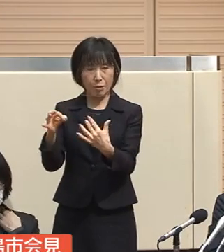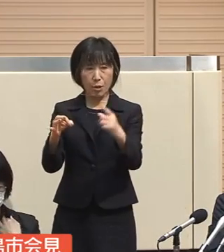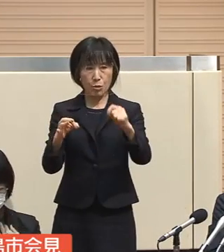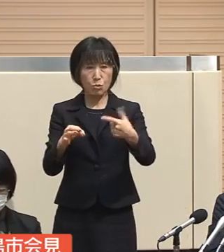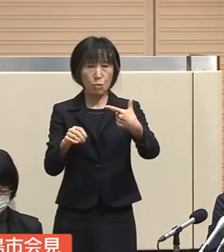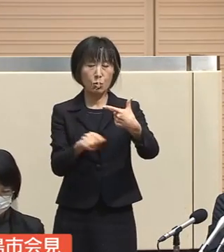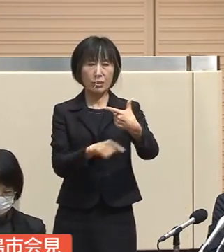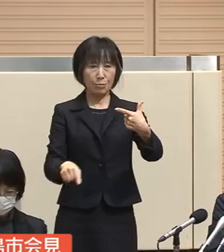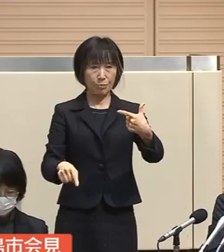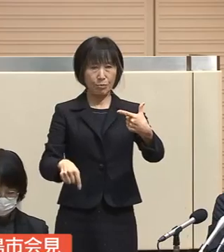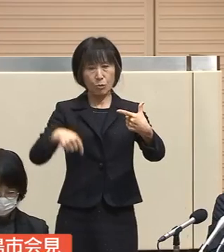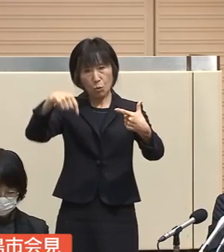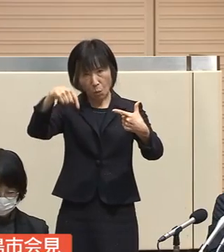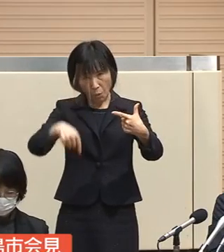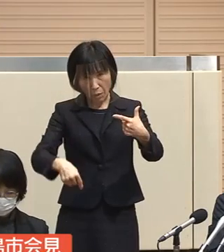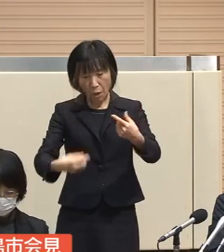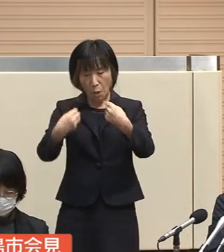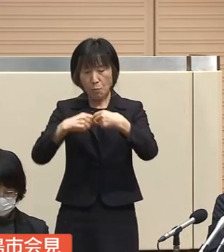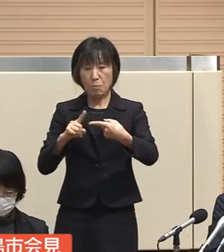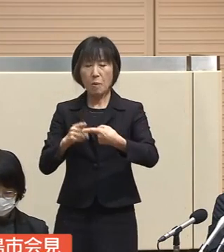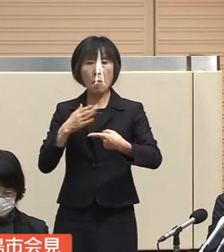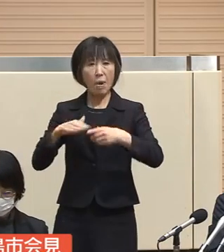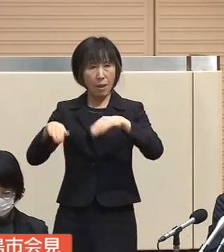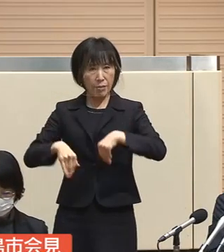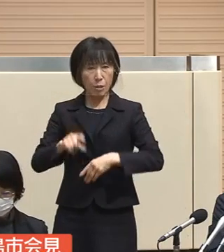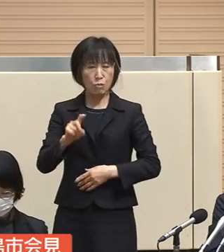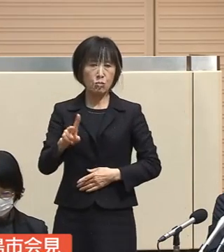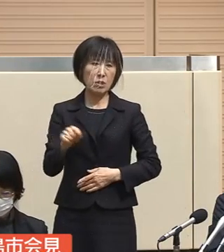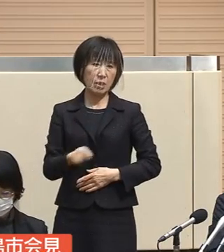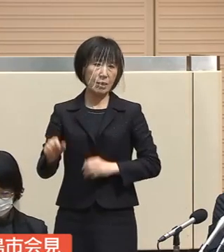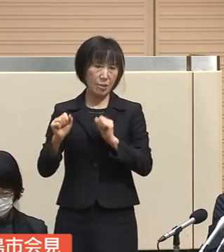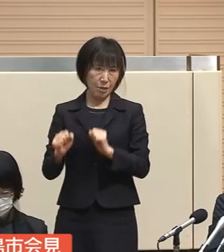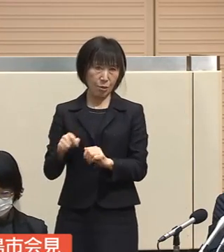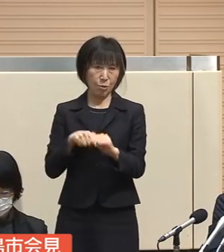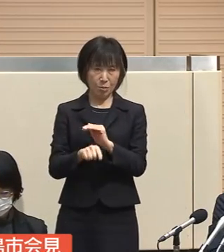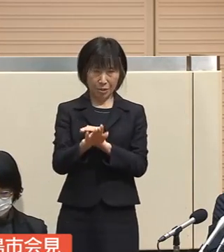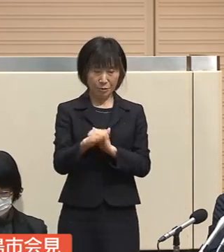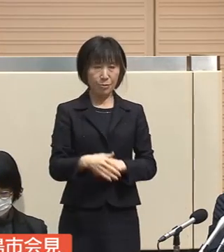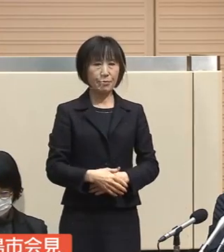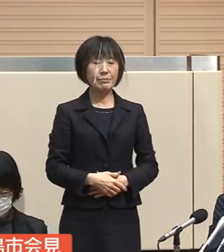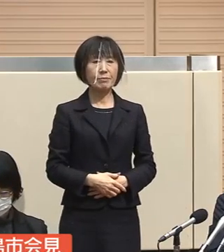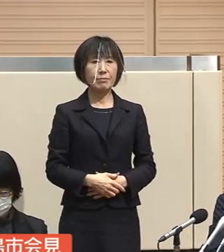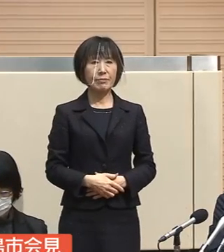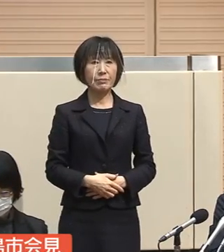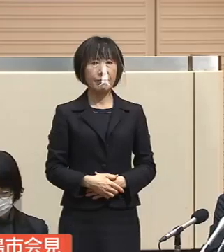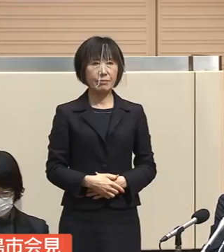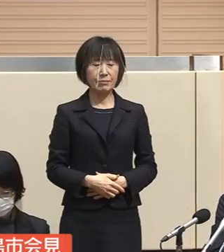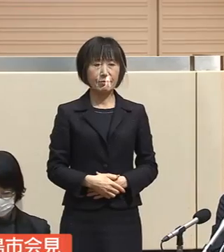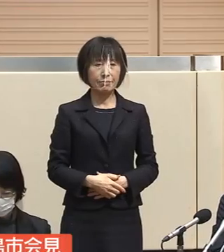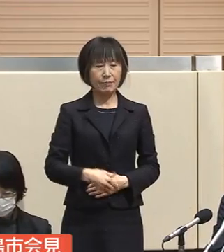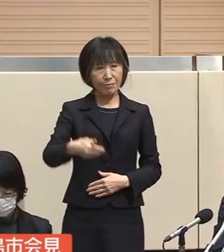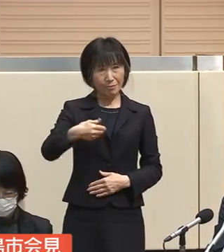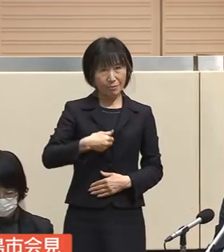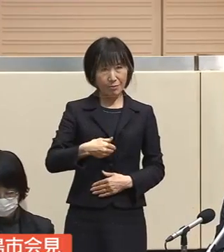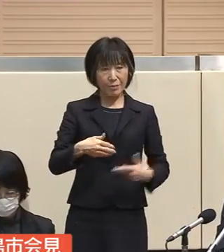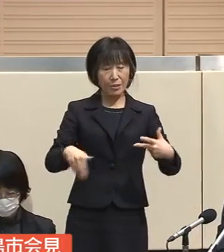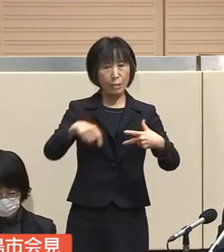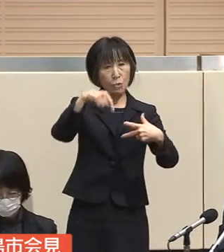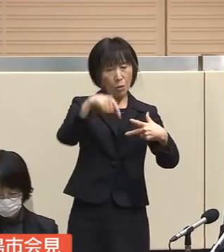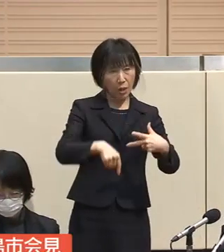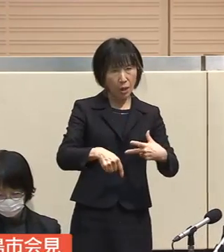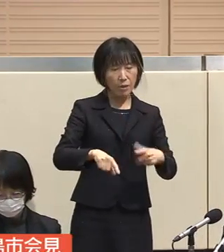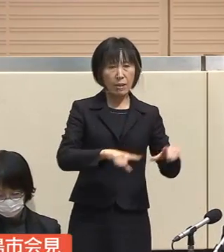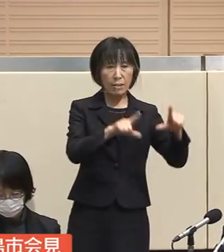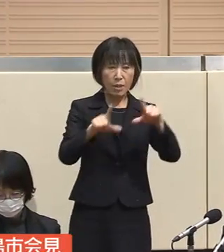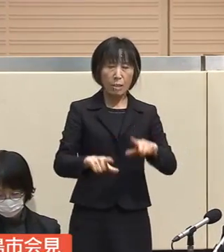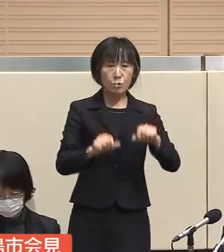いて、そしてその中から陽性患者が12名いらっしゃったと、そういうことです。 施設の中に過ごされる中で泊